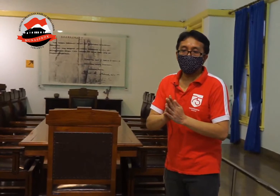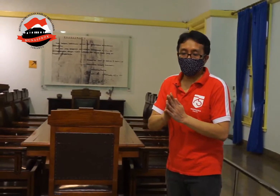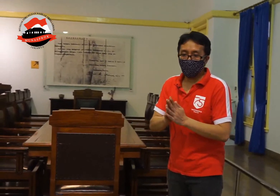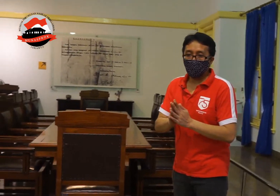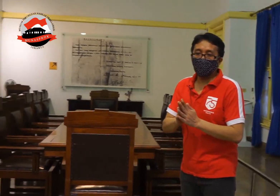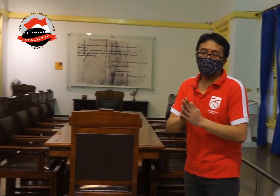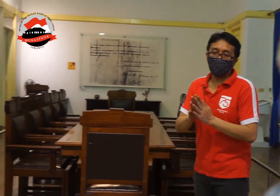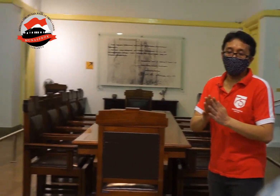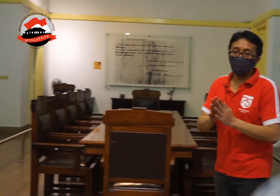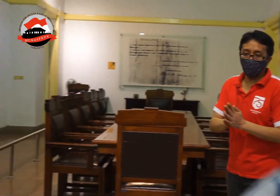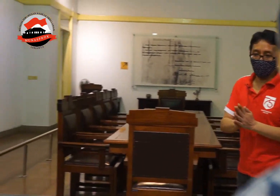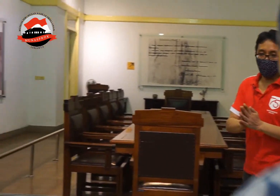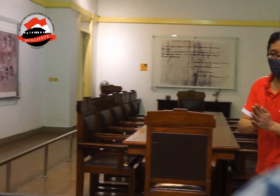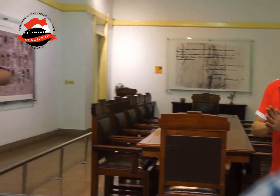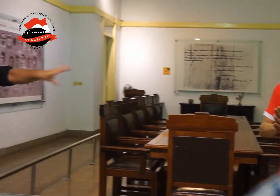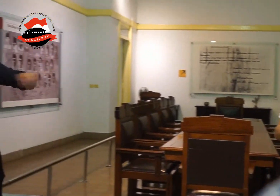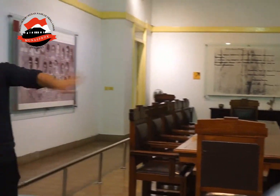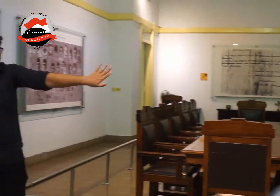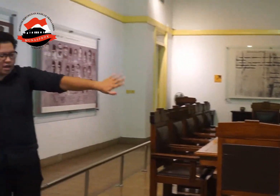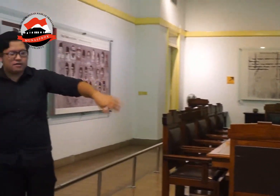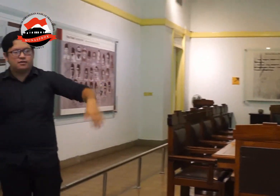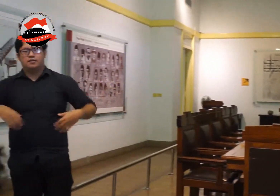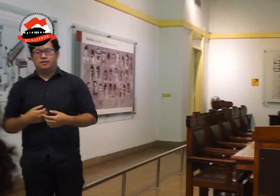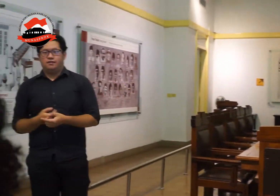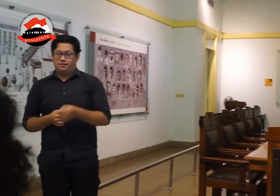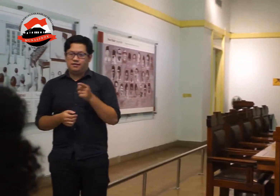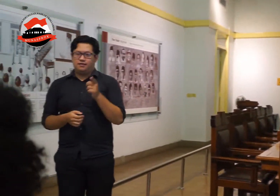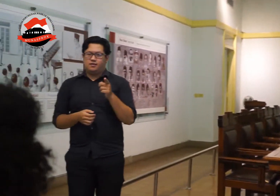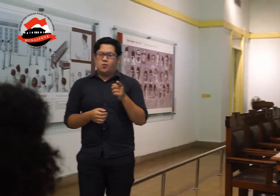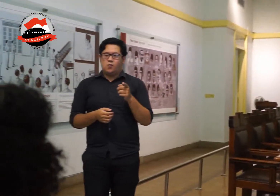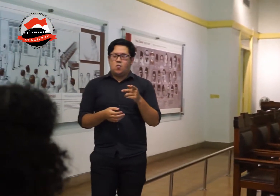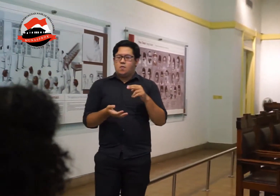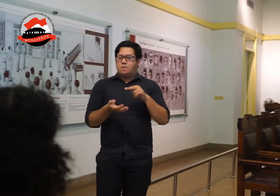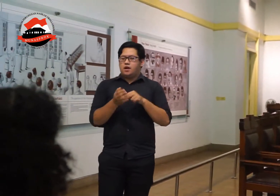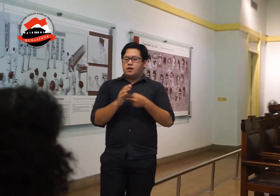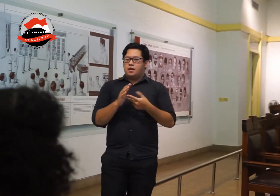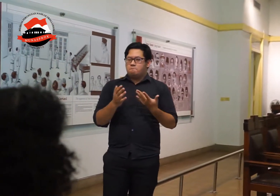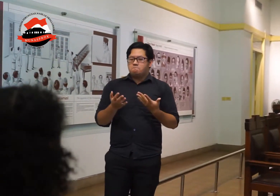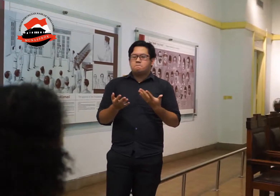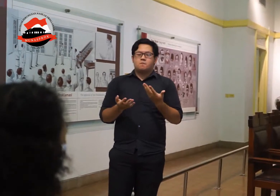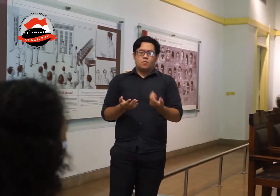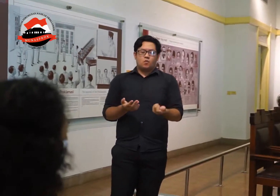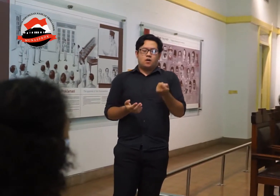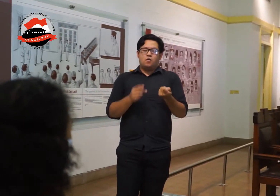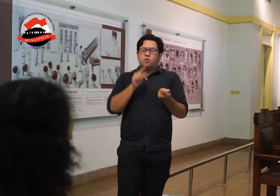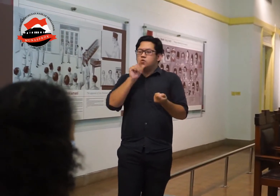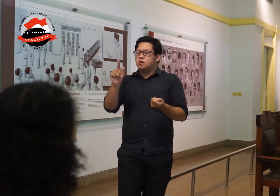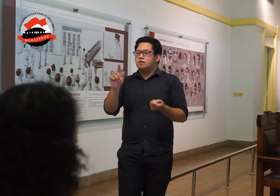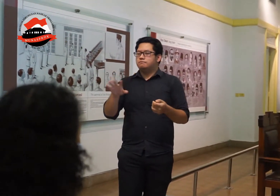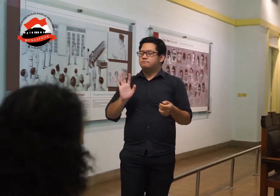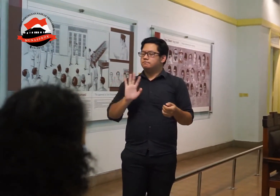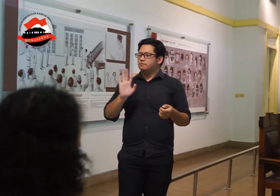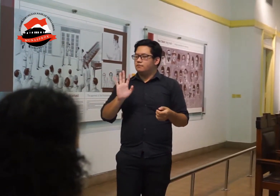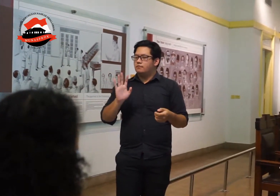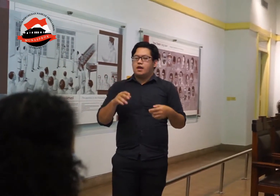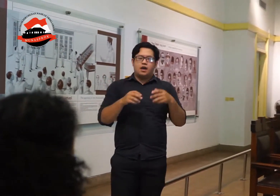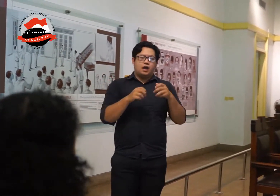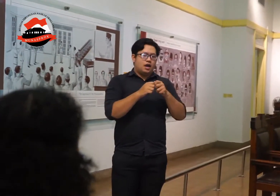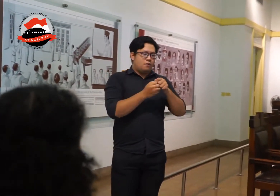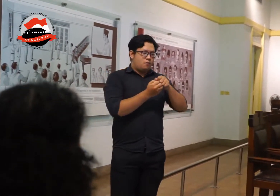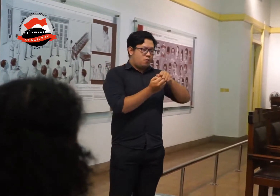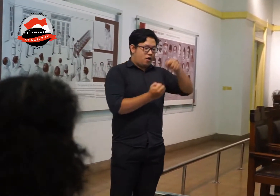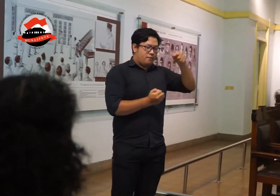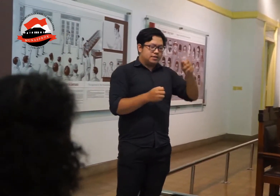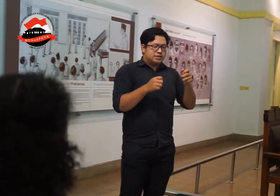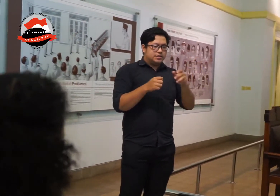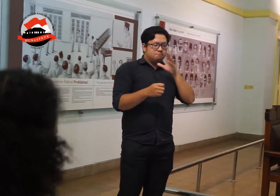membubarkan massa yang berkumpul. Akhirnya Bung Karno mengusulkan membacakan naskah proklamasi itu di